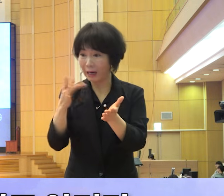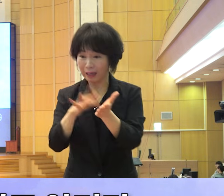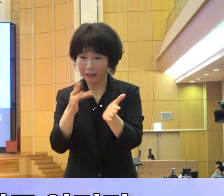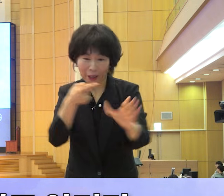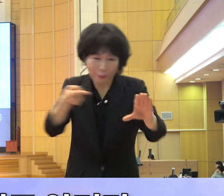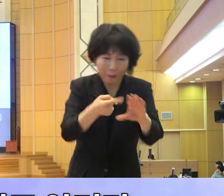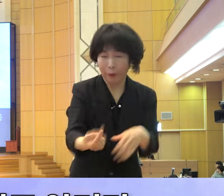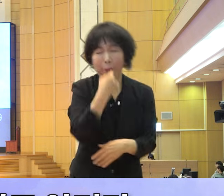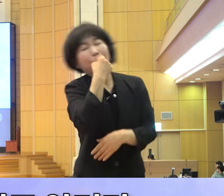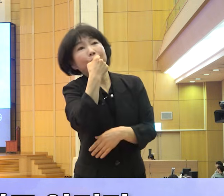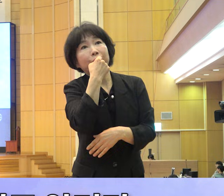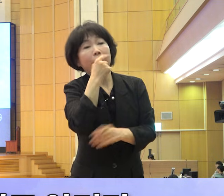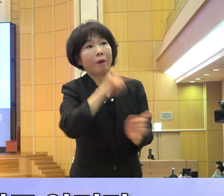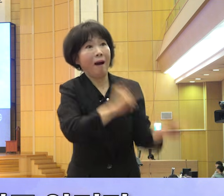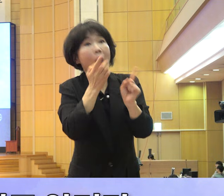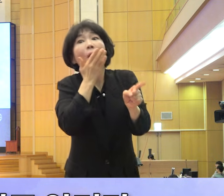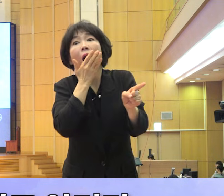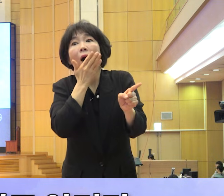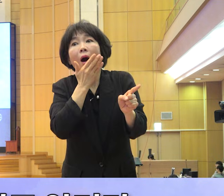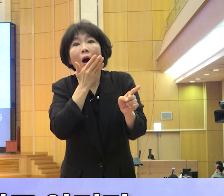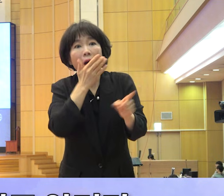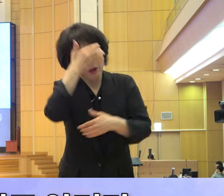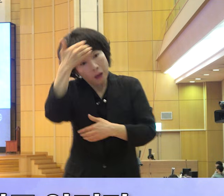혈액 용해제로 사용됩니다.